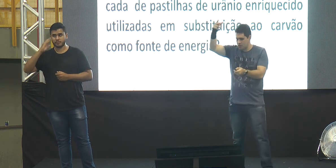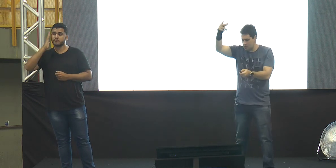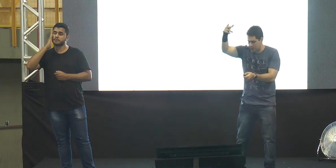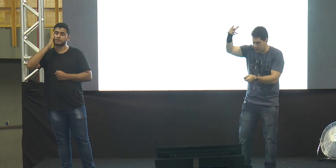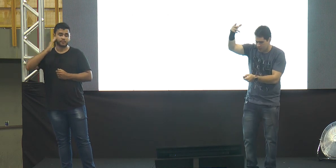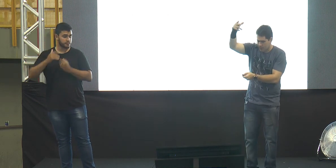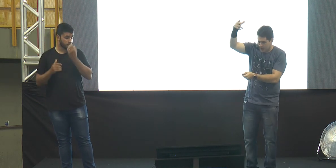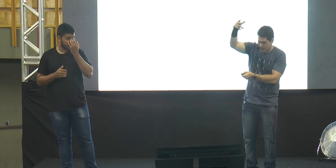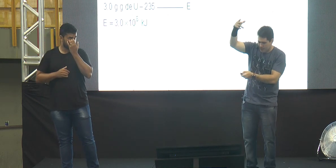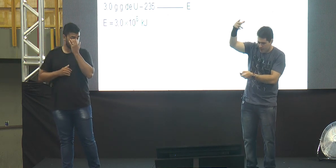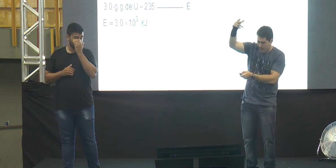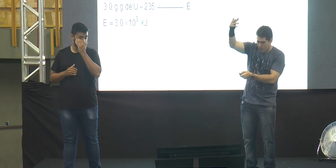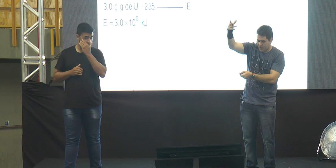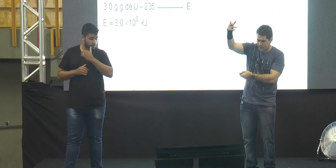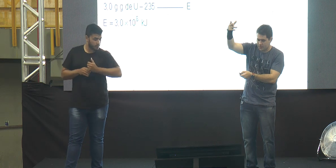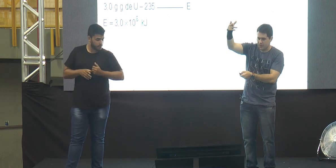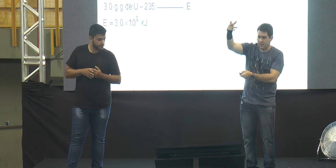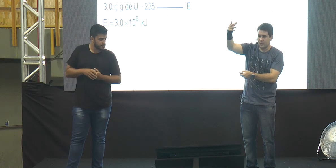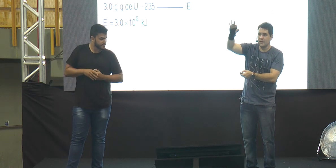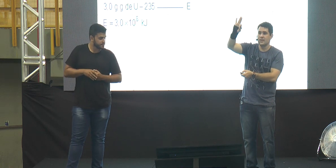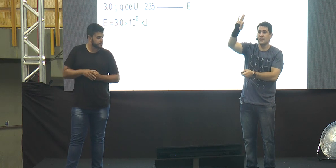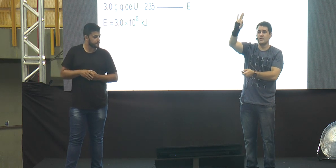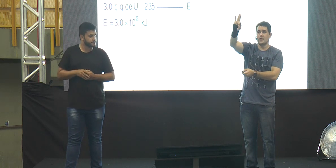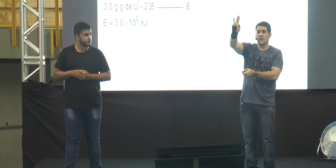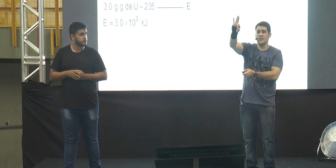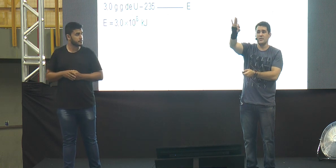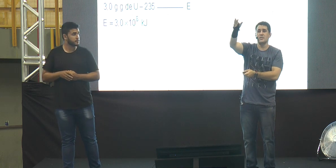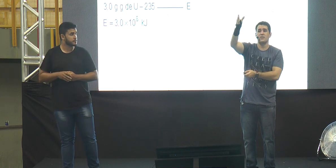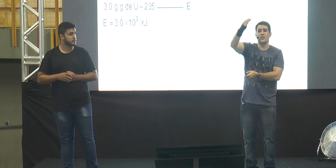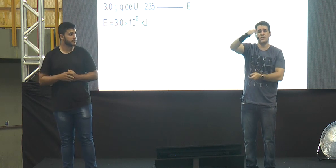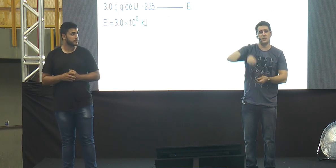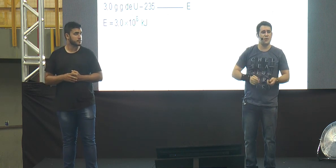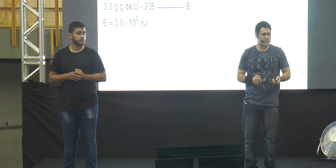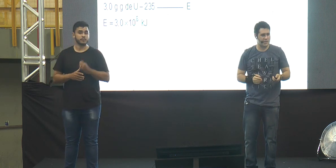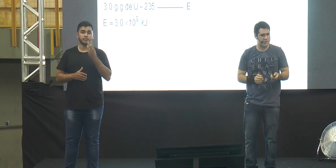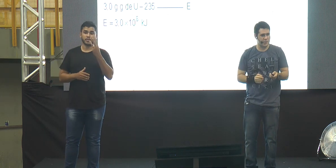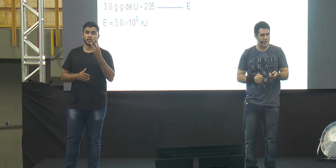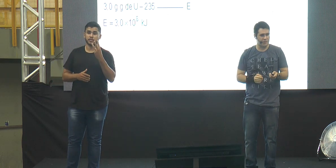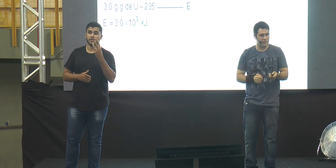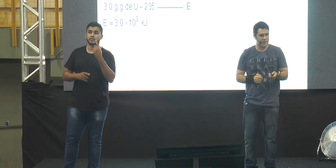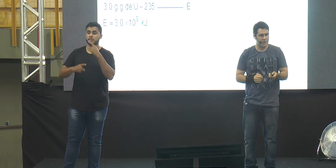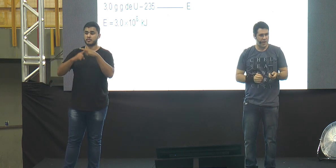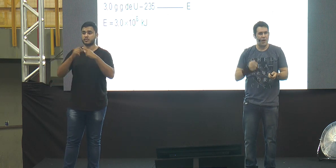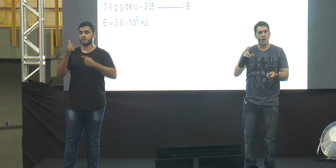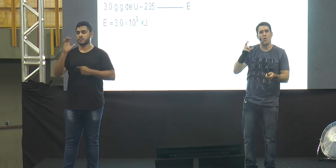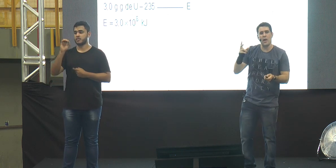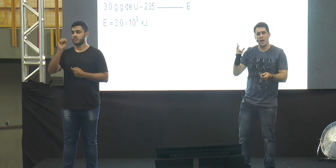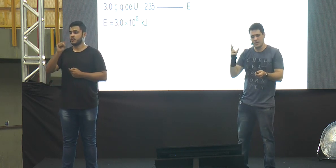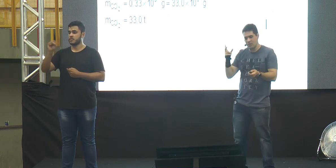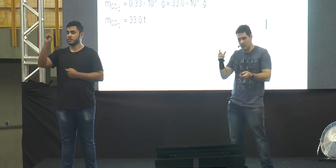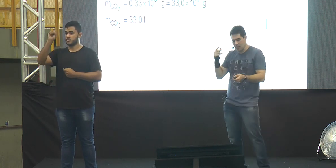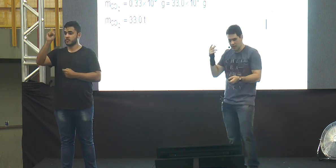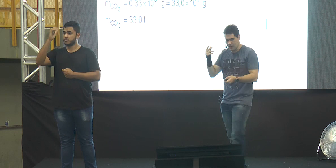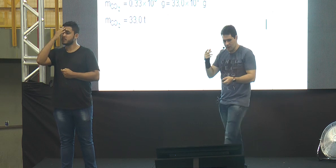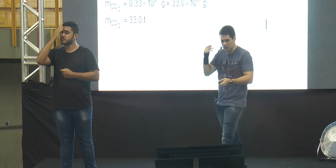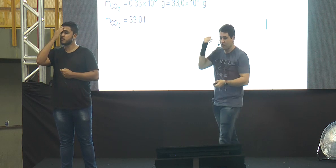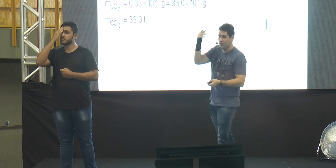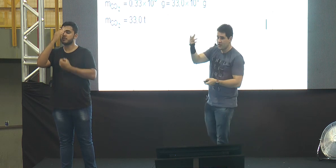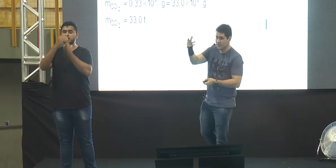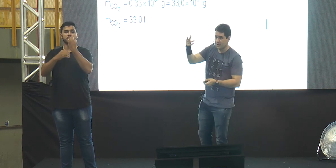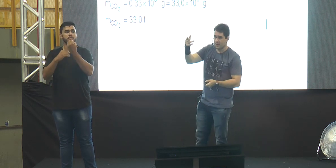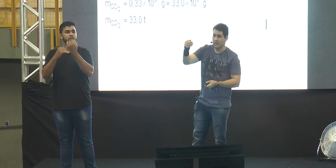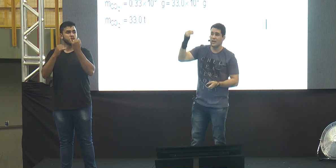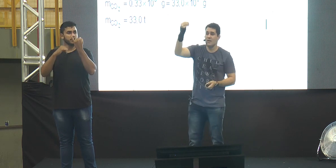a partilha de urânio, ela libera quanto de energia? 3 vezes 10 a oitava. Agora, qual a relação química